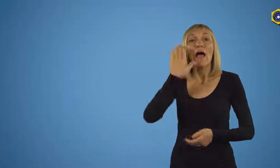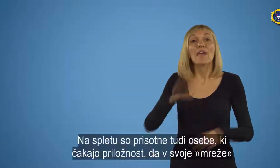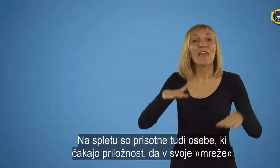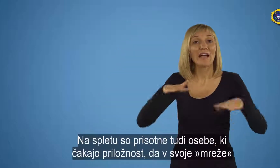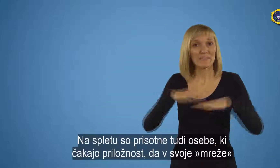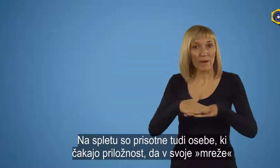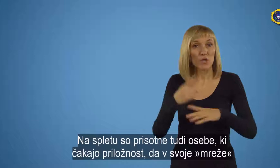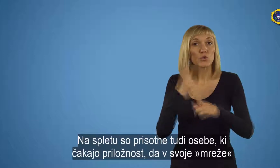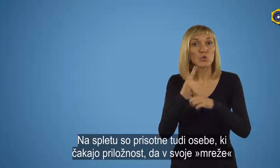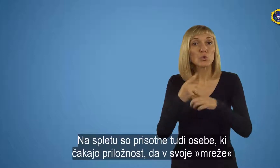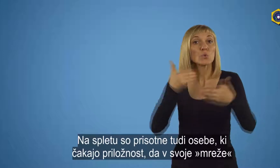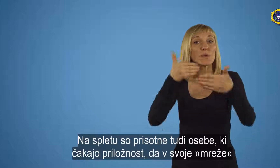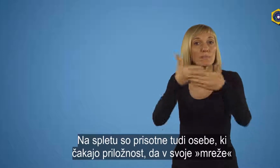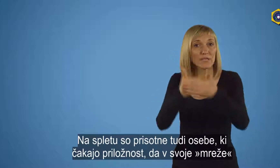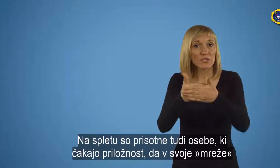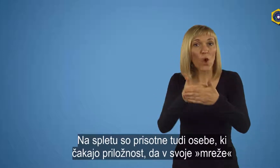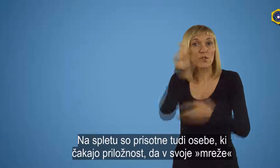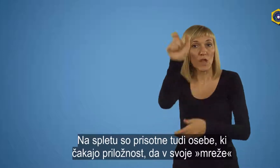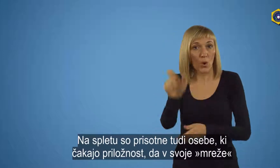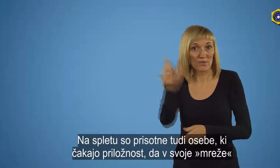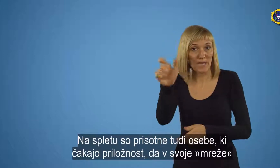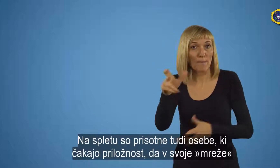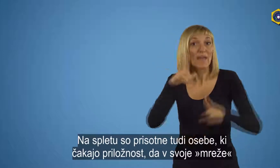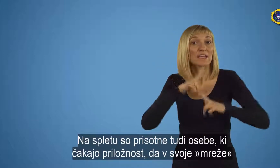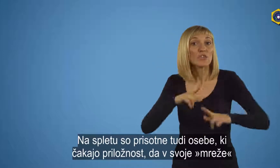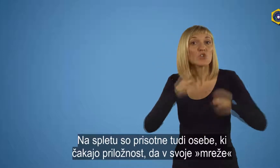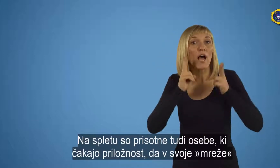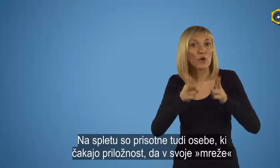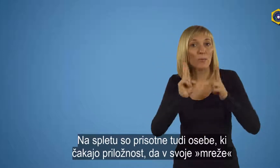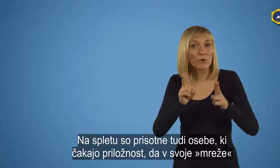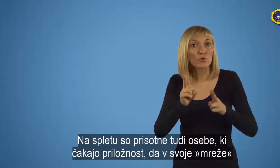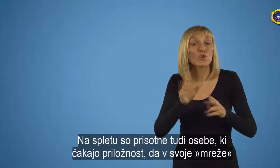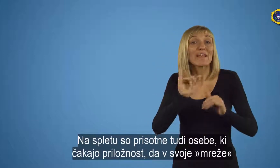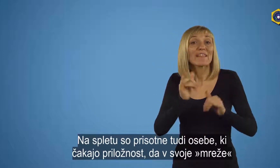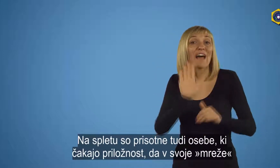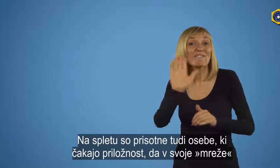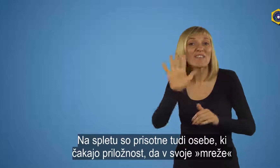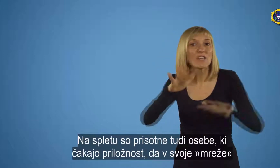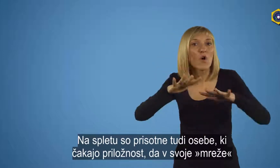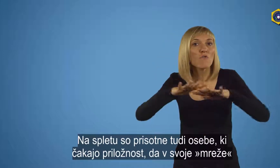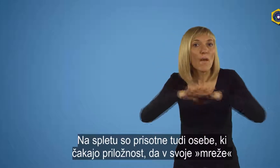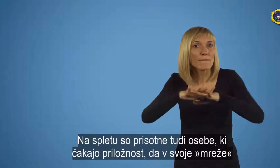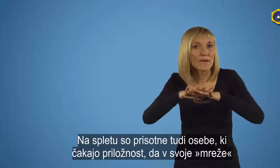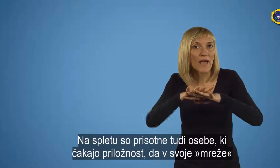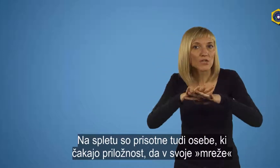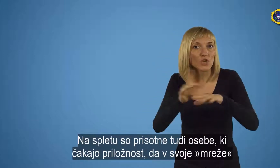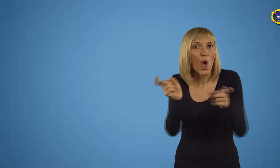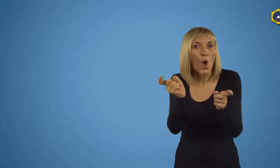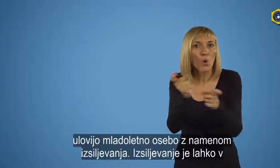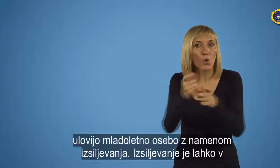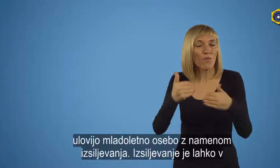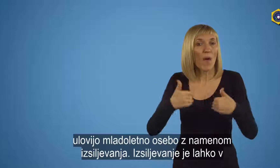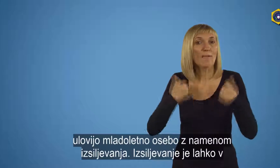Na spletu so prisotne tudi osebe, ki čakajo priložnost, da v svoje mreže ulovijo mladoletno osebo z